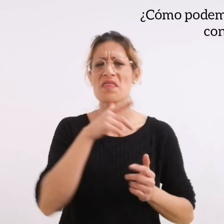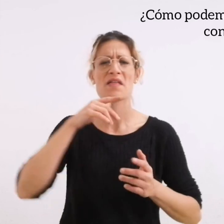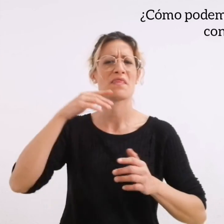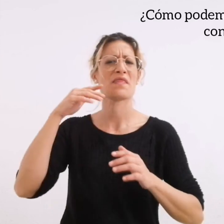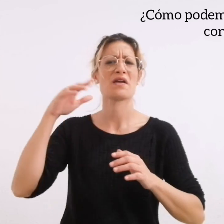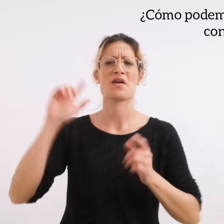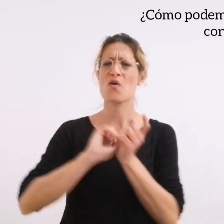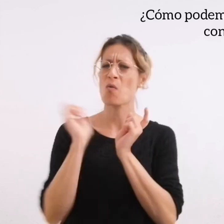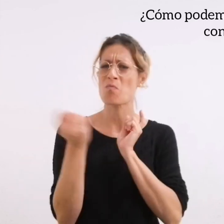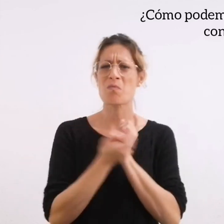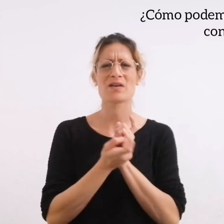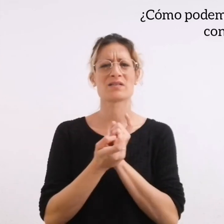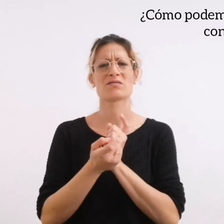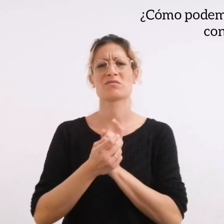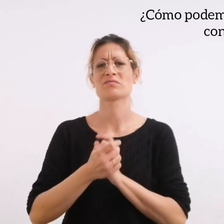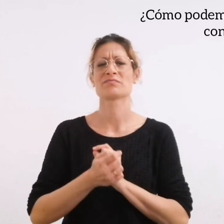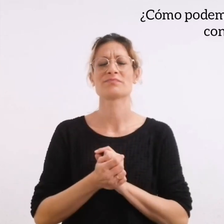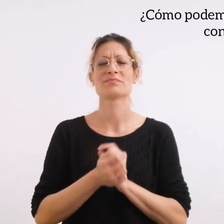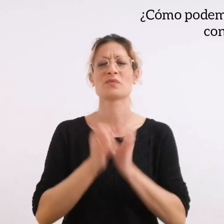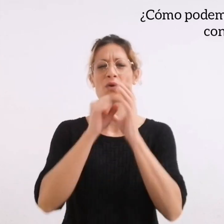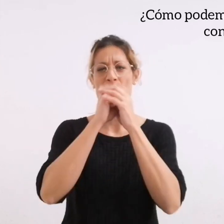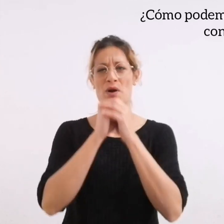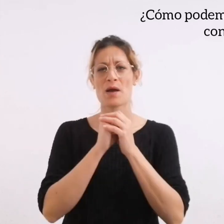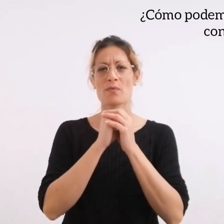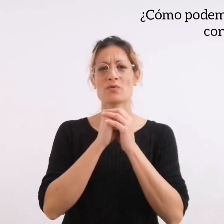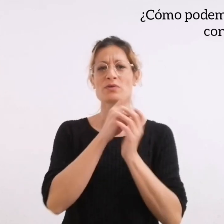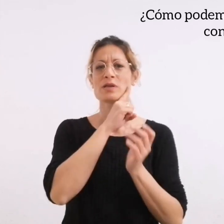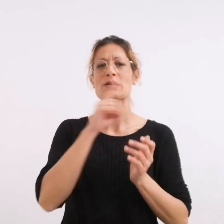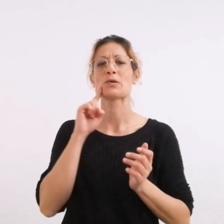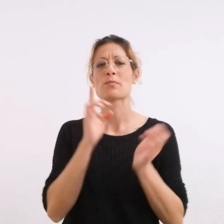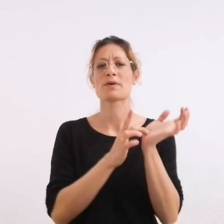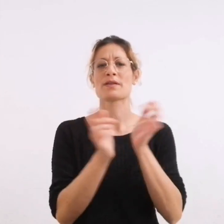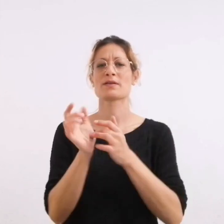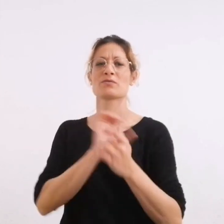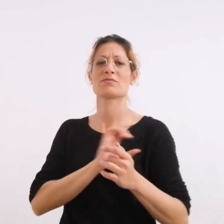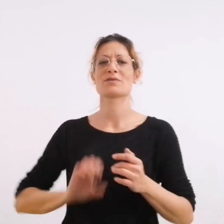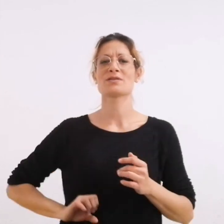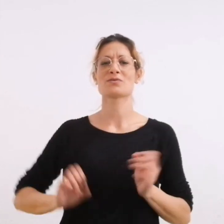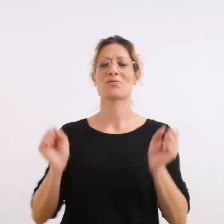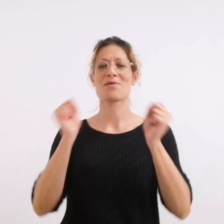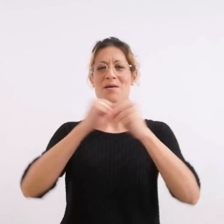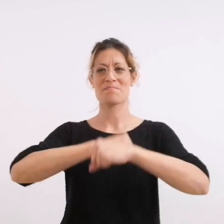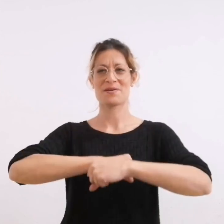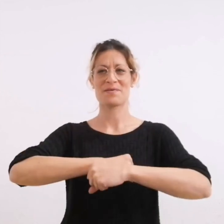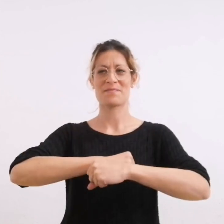las cosas. Oramos en el nombre de Jesucristo. Amén.